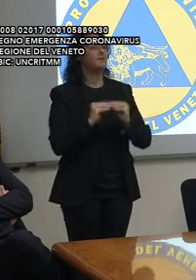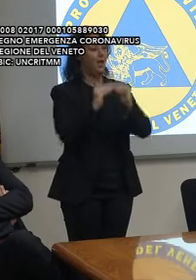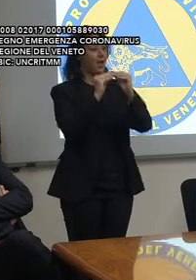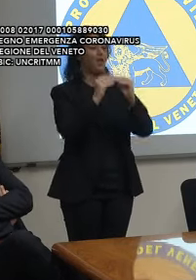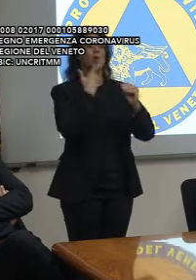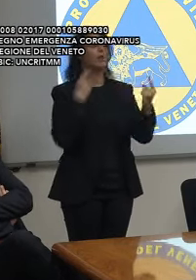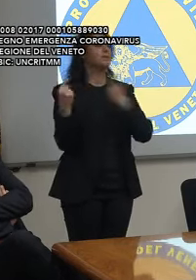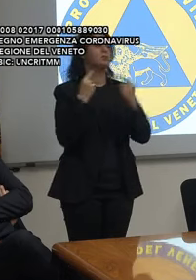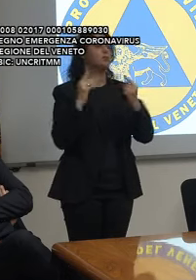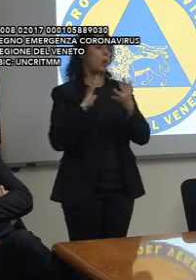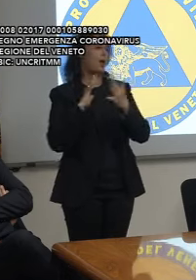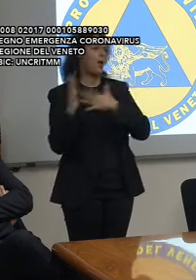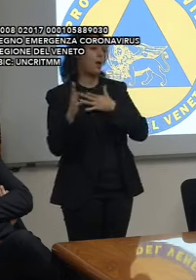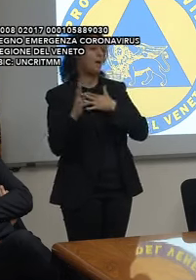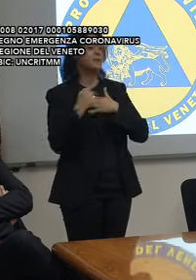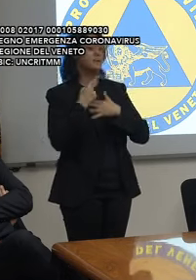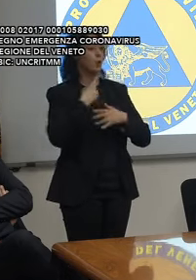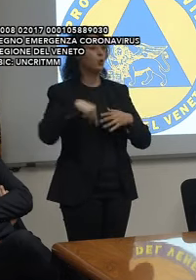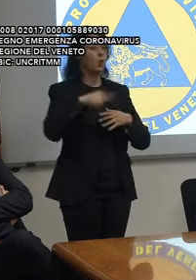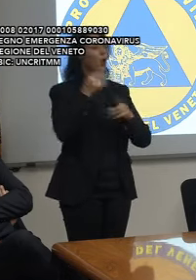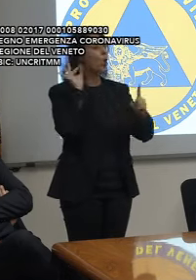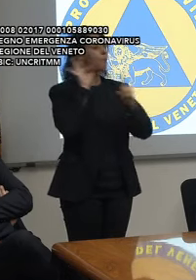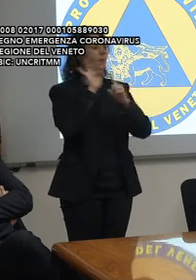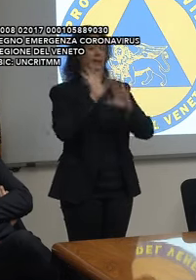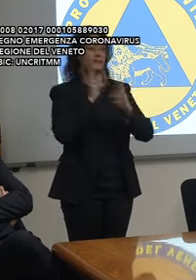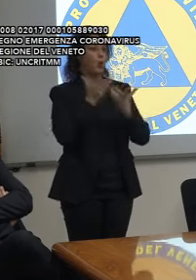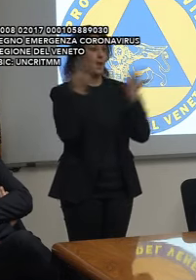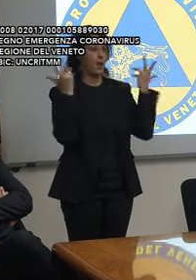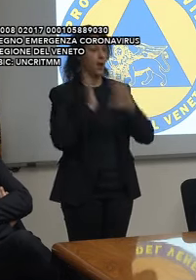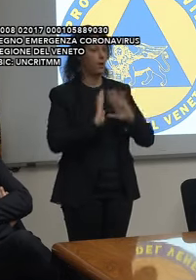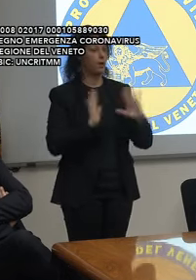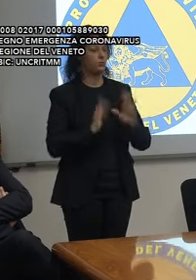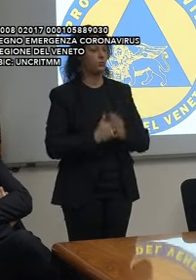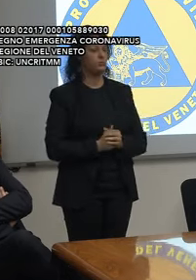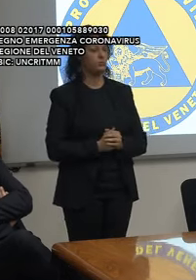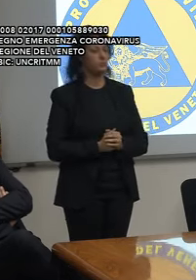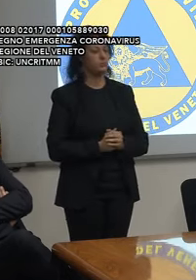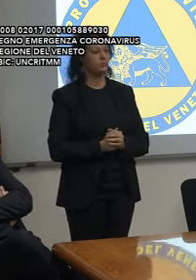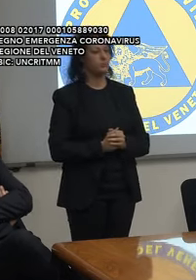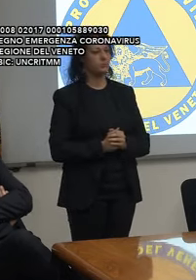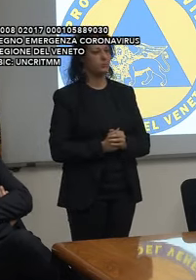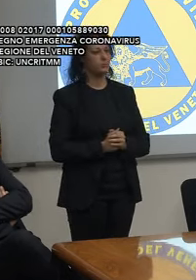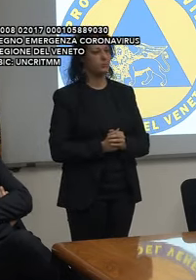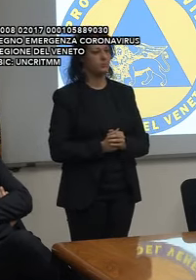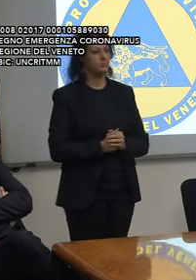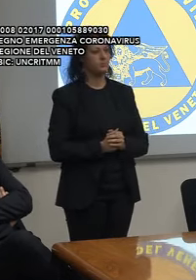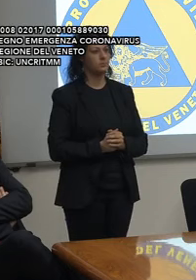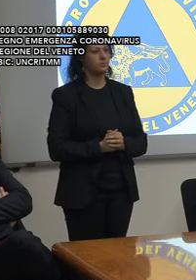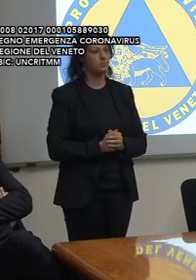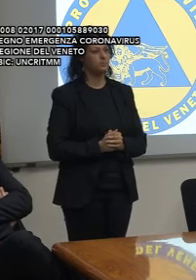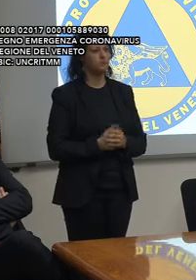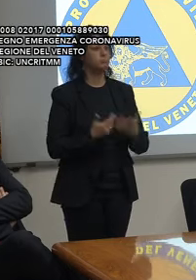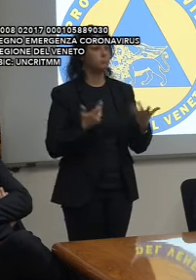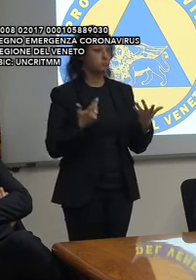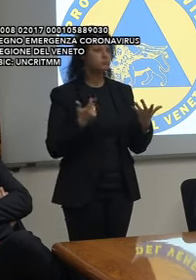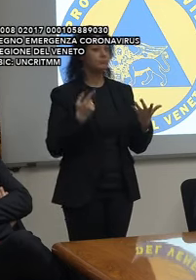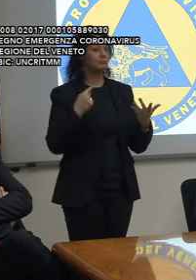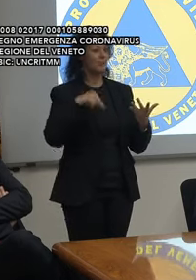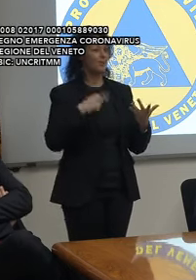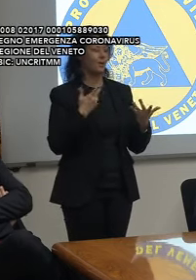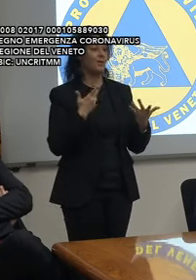Quindi l'obiettivo ce l'abbiamo chiaro, non devo rimarcare di nuovo il sostegno avuto da tutti, perché